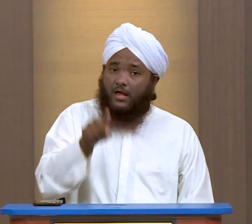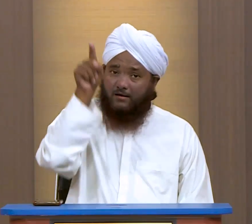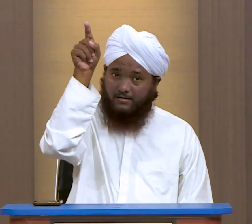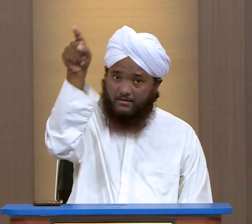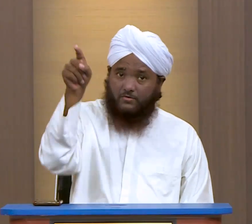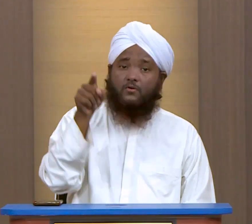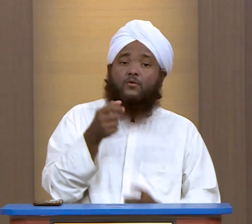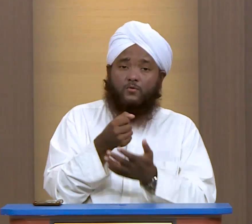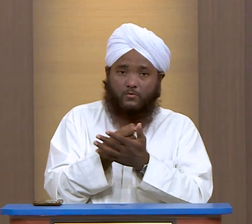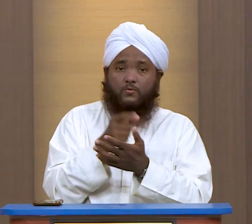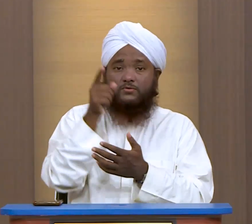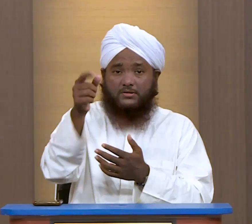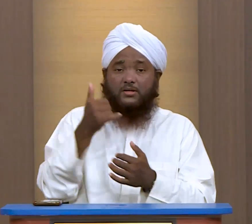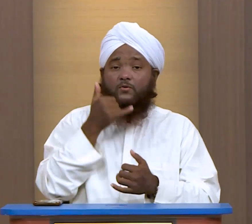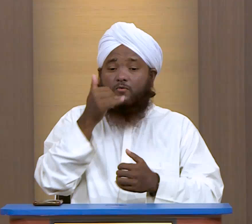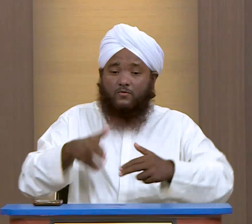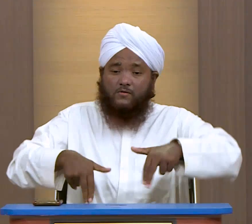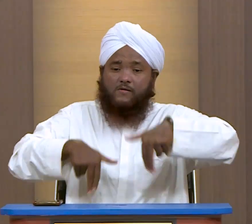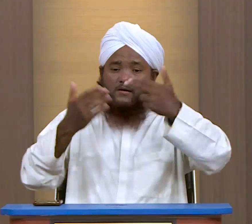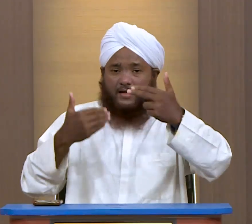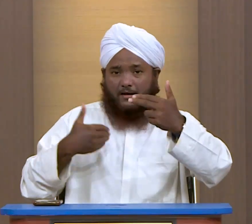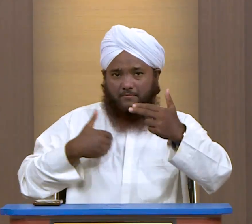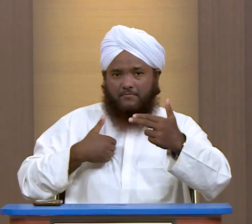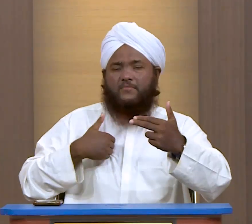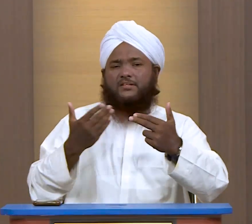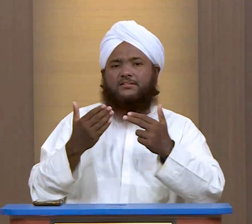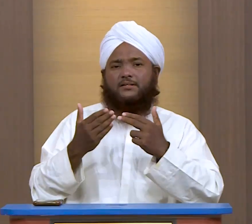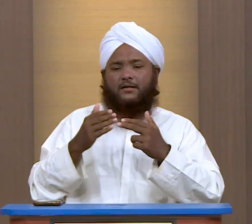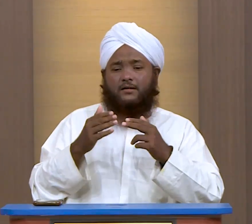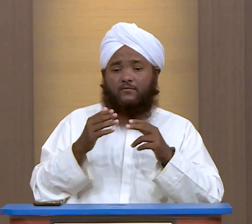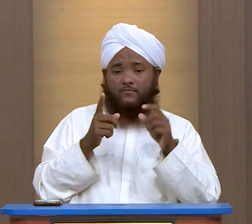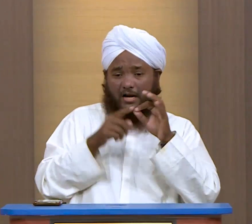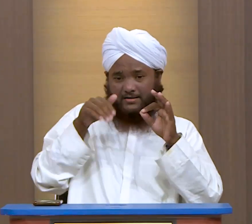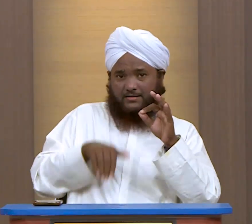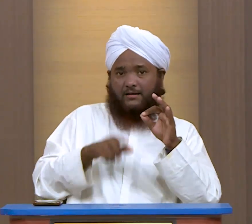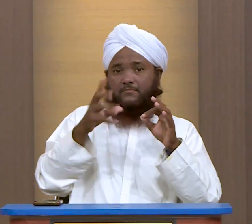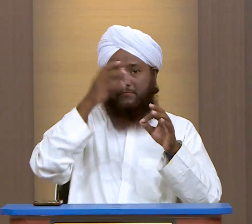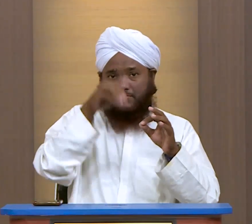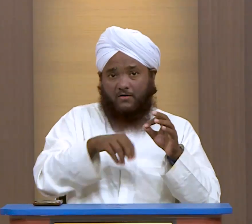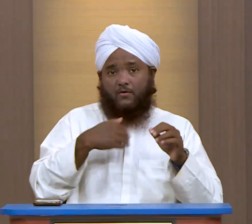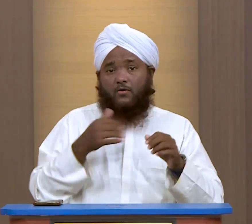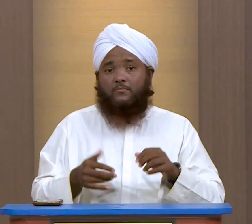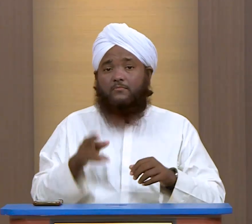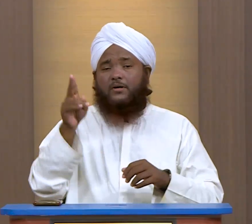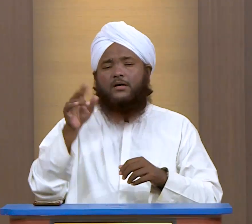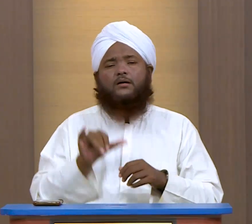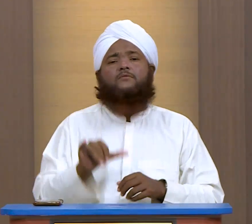اپنی دوری کا احساس نہ دلائیں، فون پر بات کریں، جدید ٹیکنالوجی سے فائدہ اٹھاتے ہوئے انٹرنیٹ کے